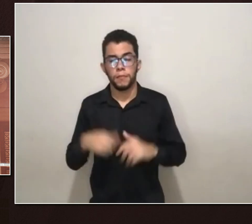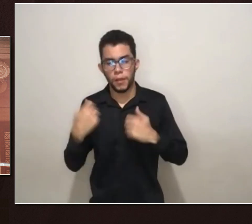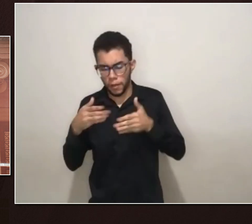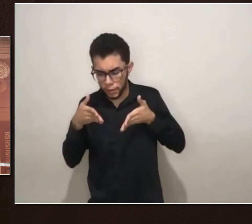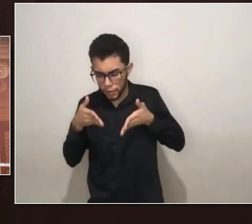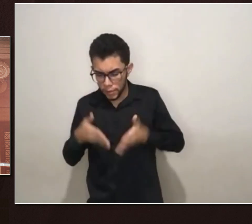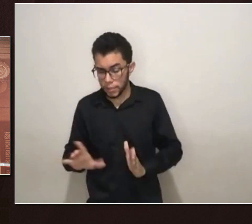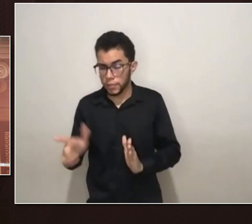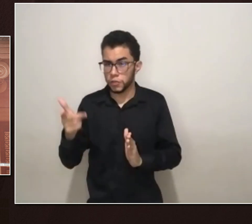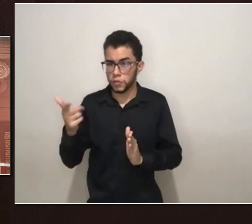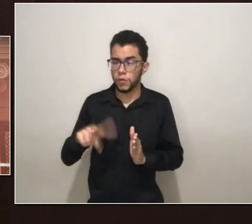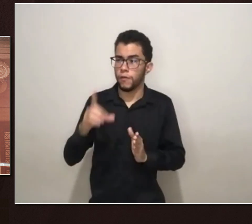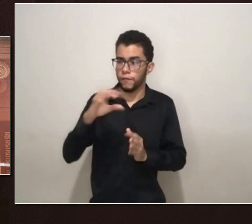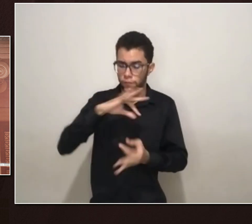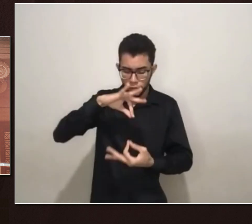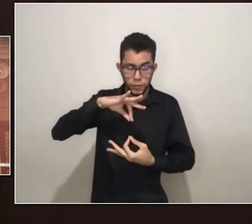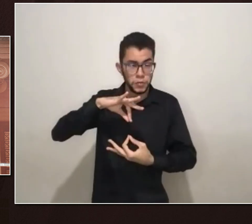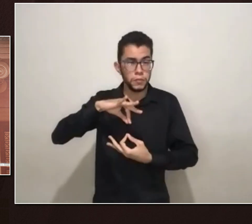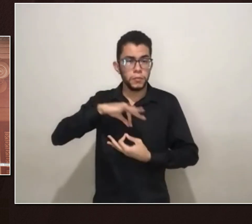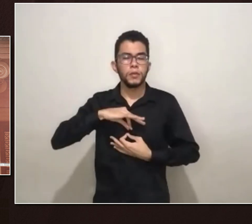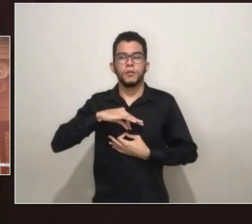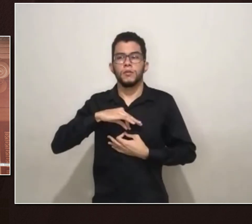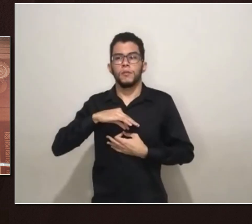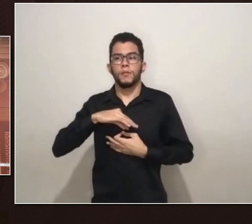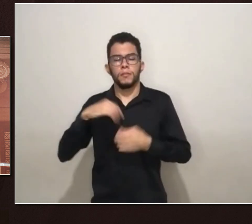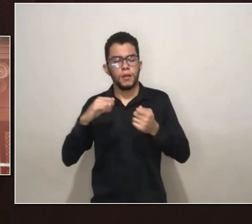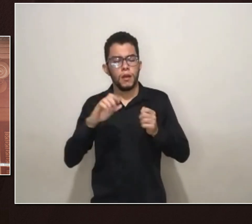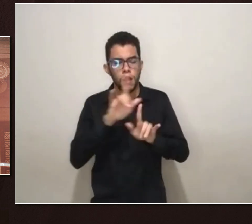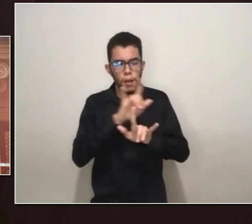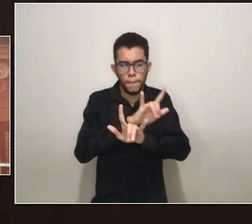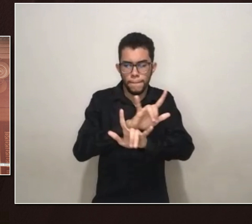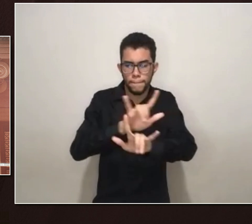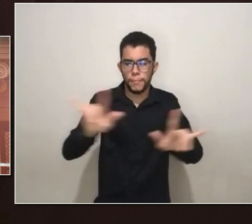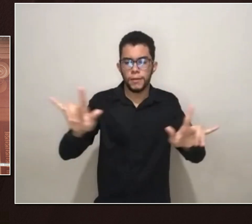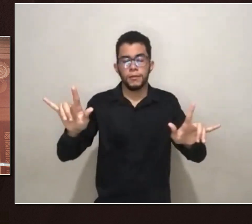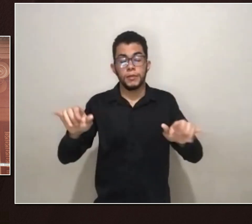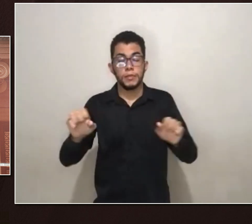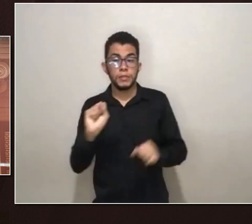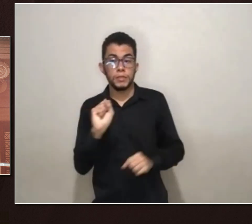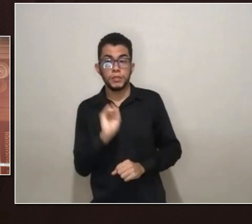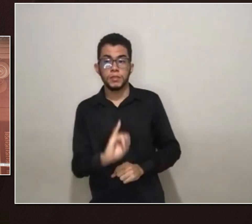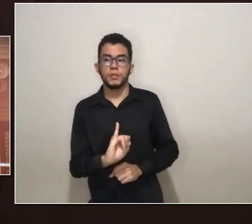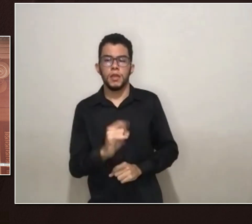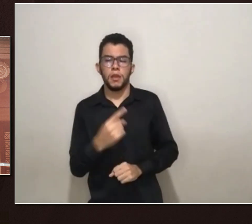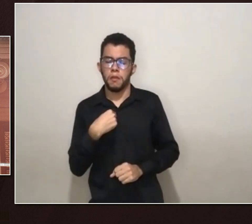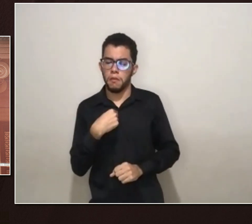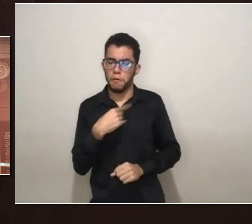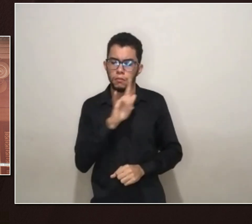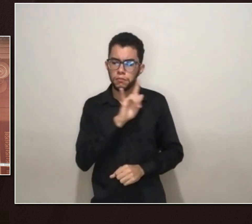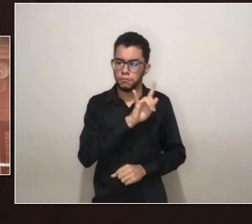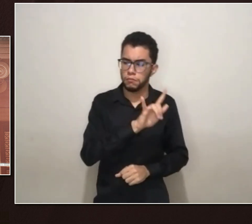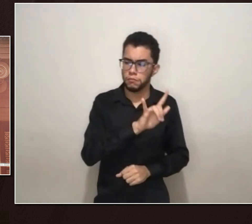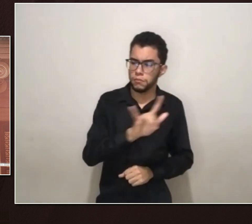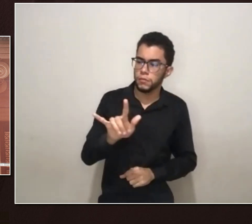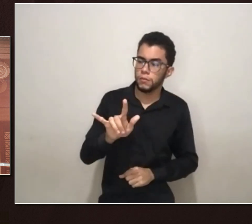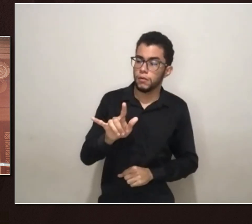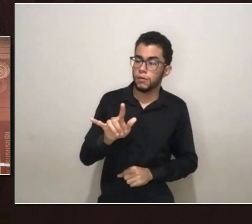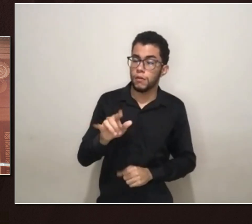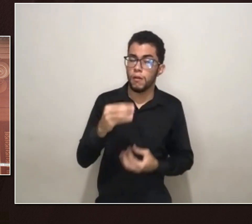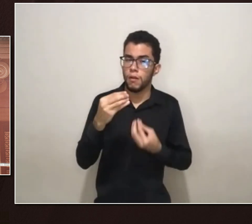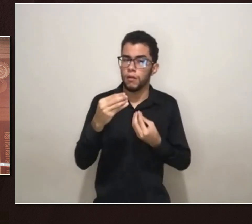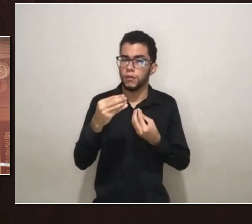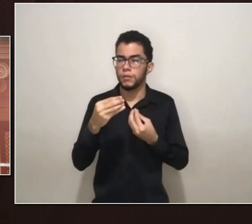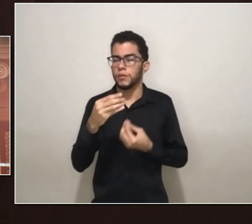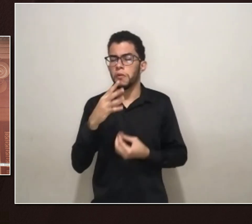conhece a Deus. Aquele que não ama não conhece a Deus, pois Deus é amor.